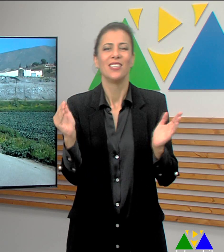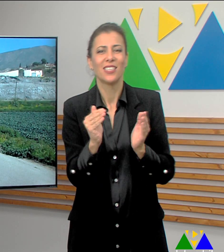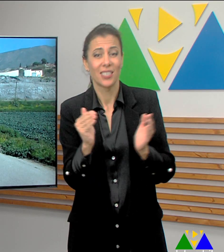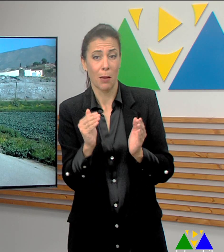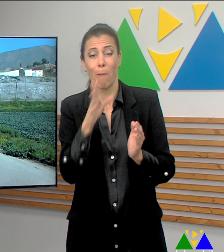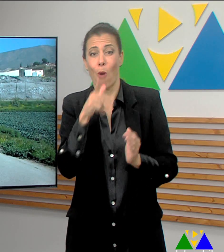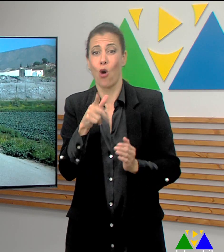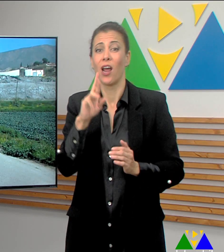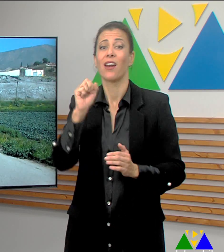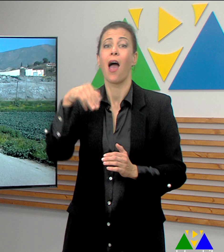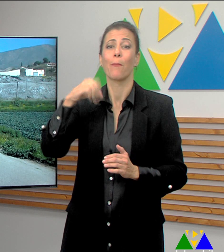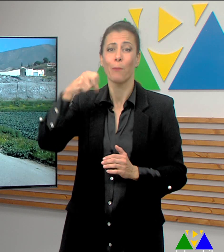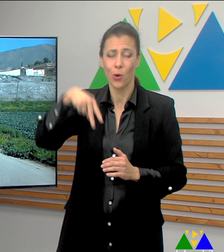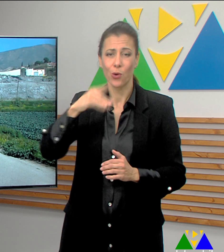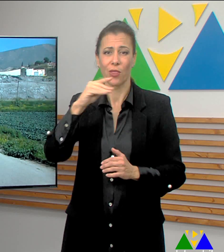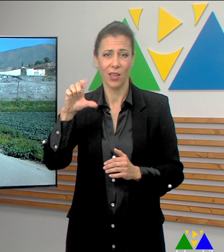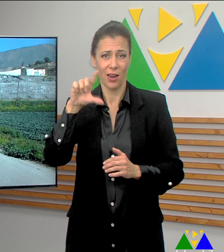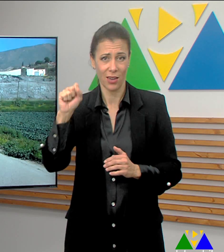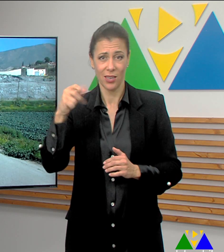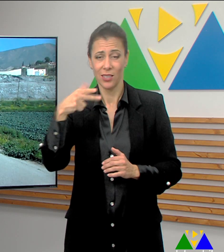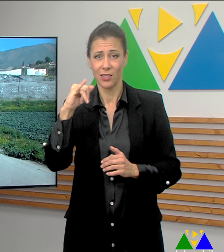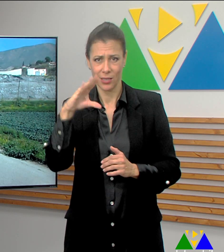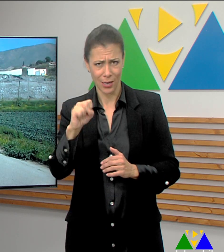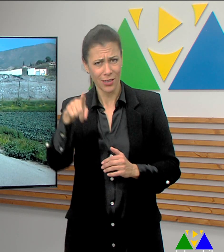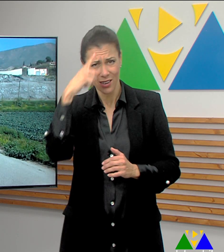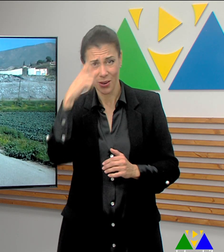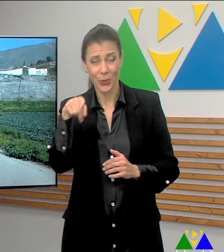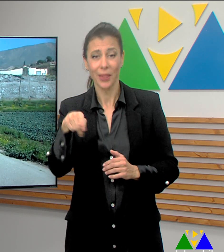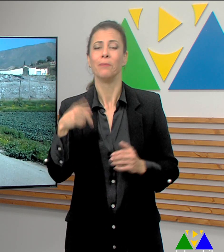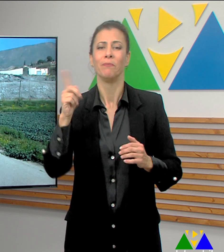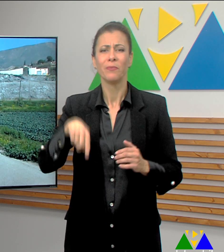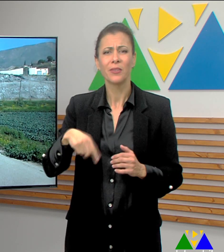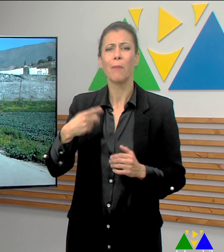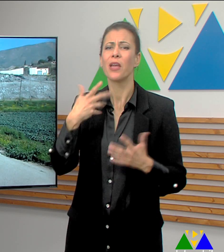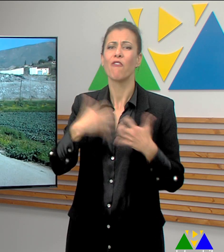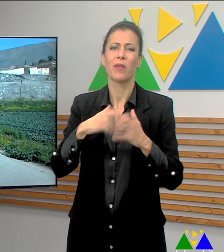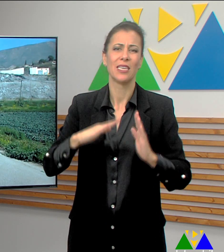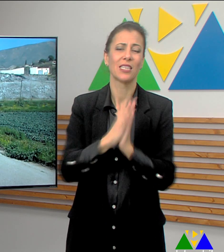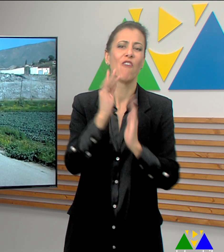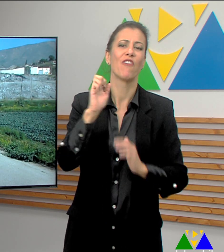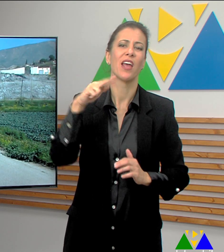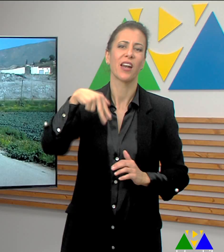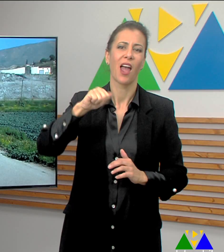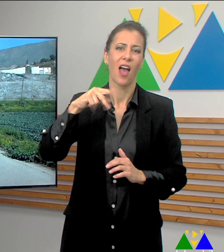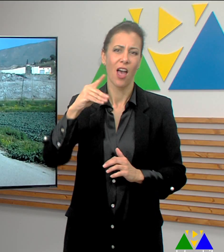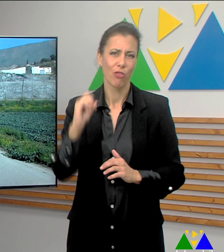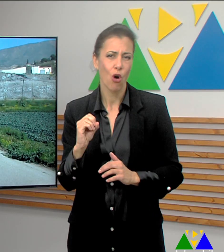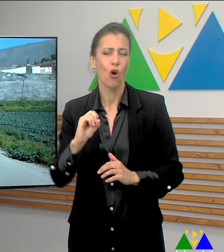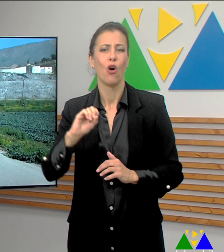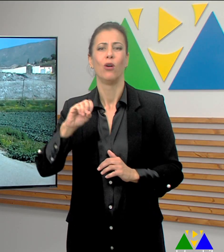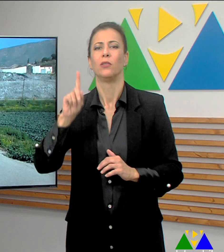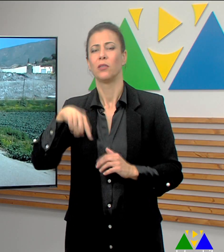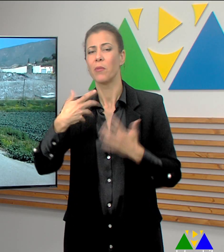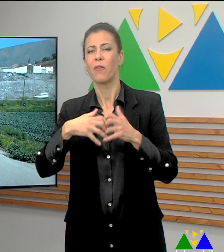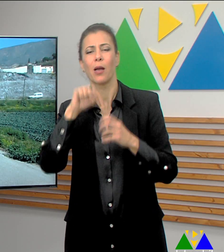de la Chica, se acordarán ustedes. Y más adelante visitábamos también la fábrica de San Fernando, la motrileña, etcétera, etcétera, y